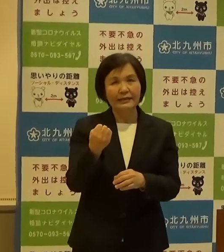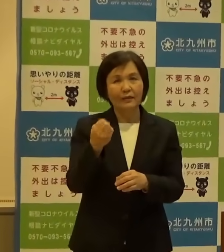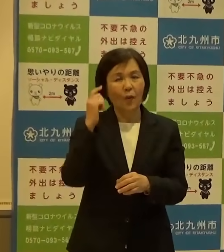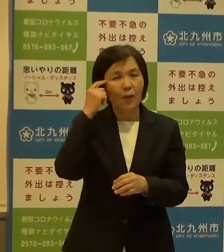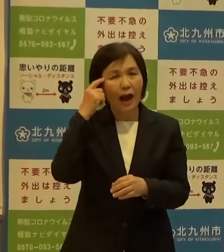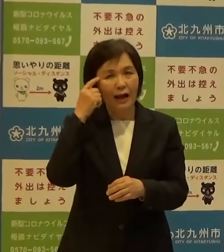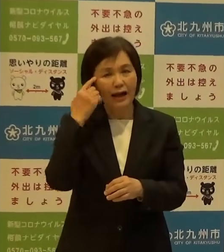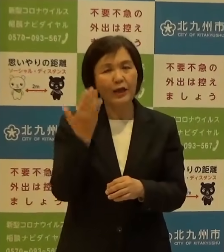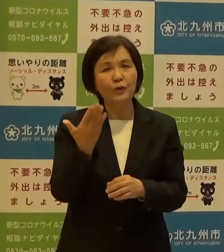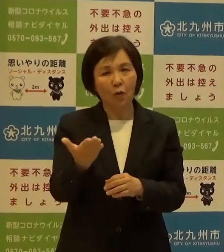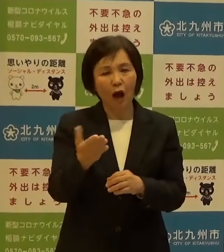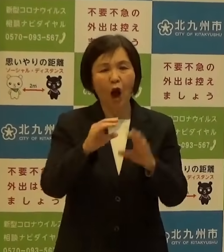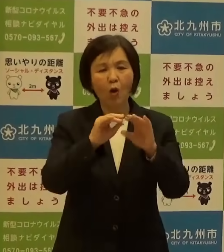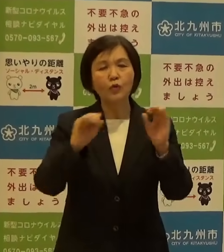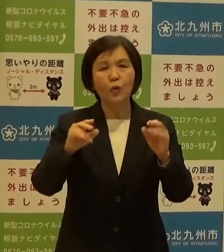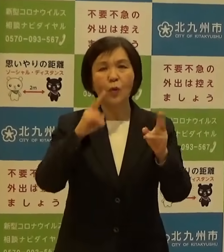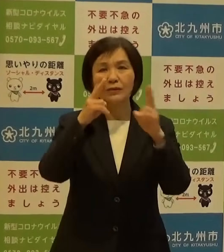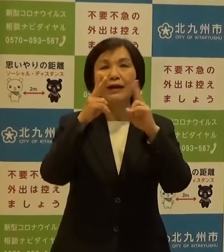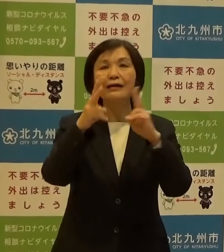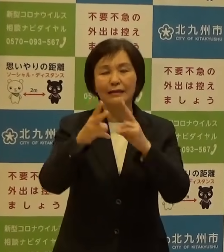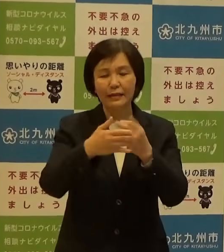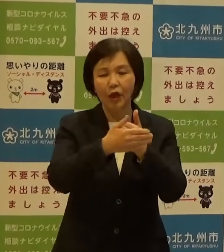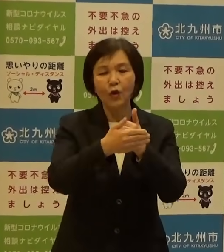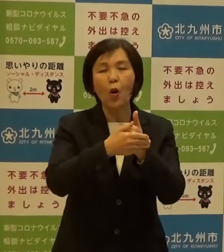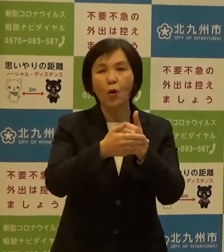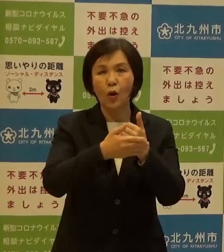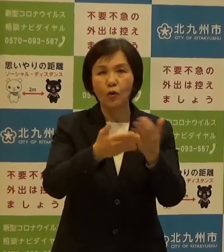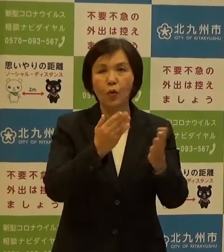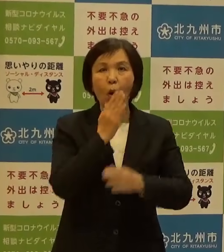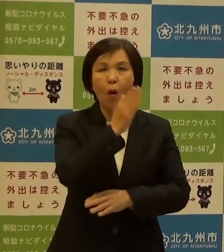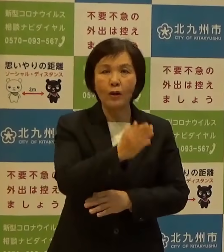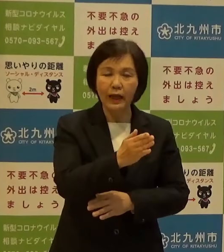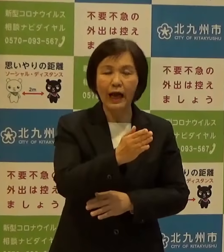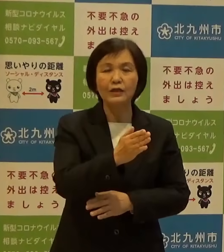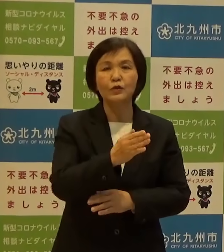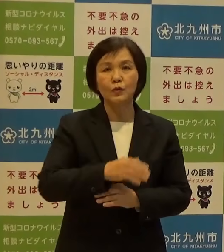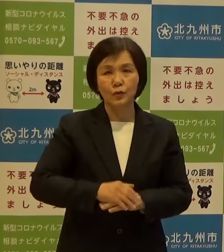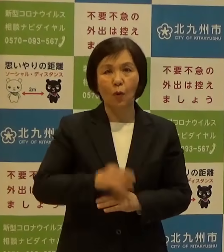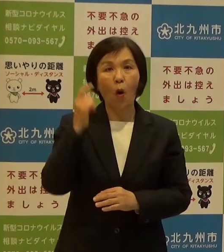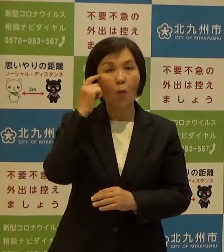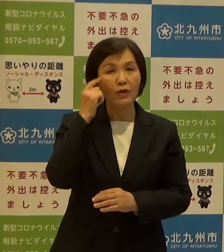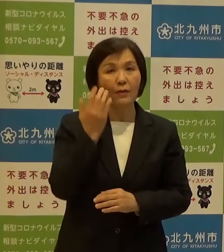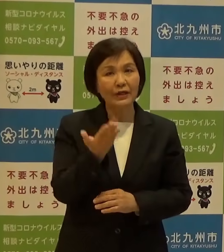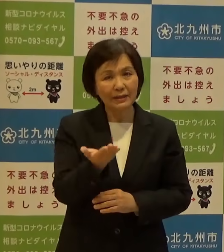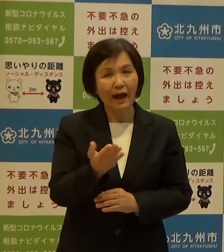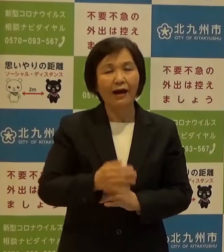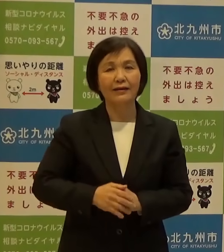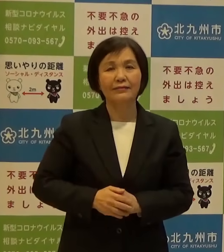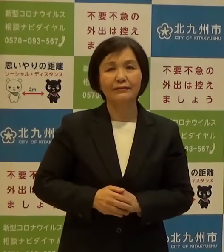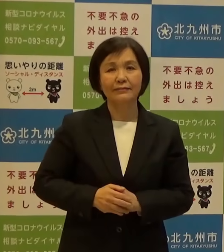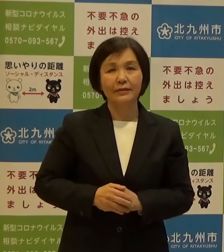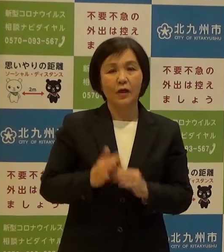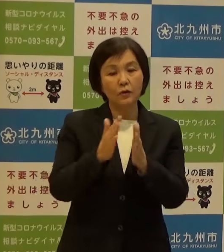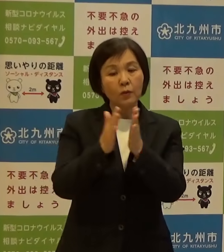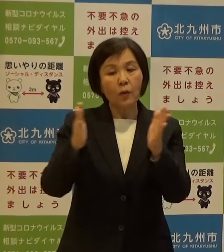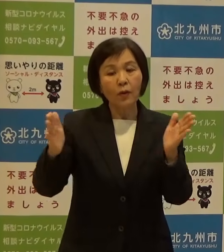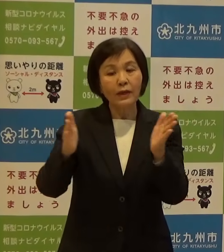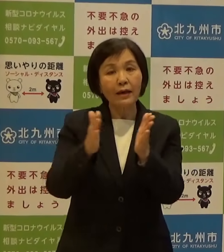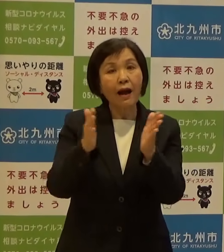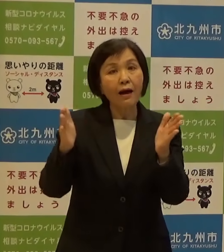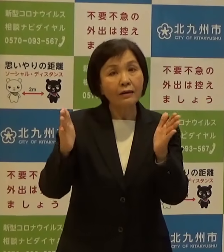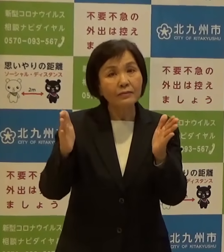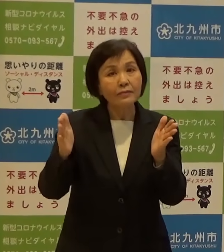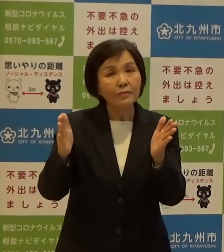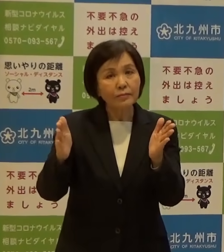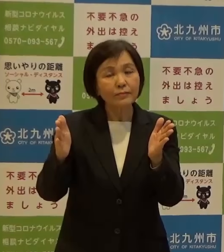動産業界の方に協力をお願いできればと思っていらっしゃるのか、またはその期間ですね、どのぐらいの期